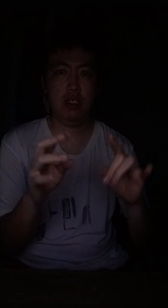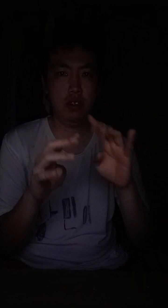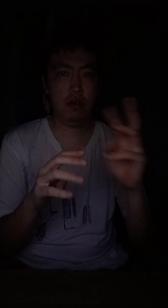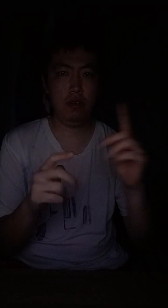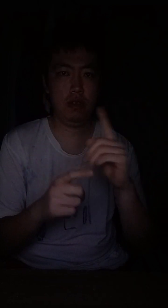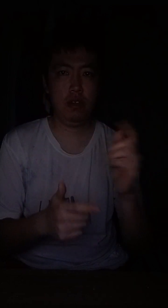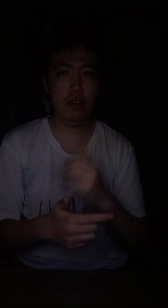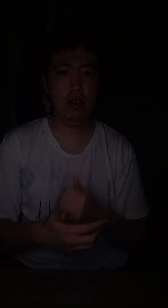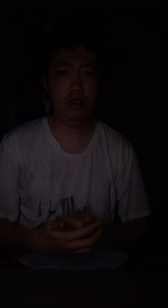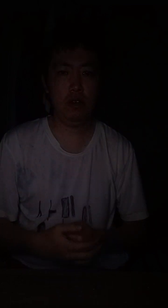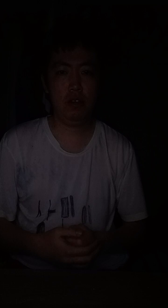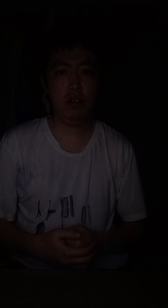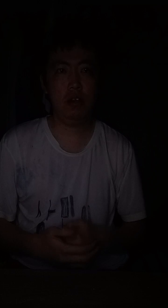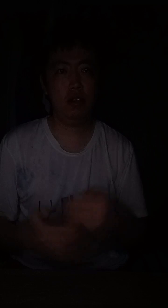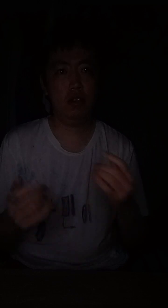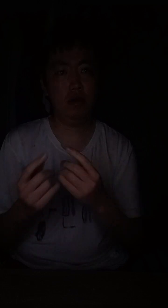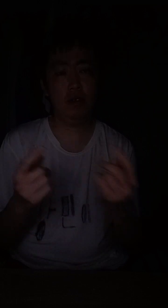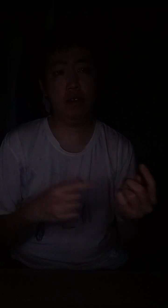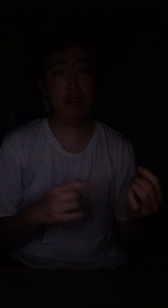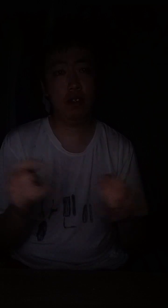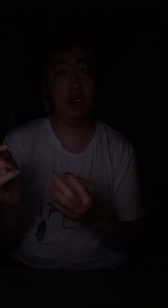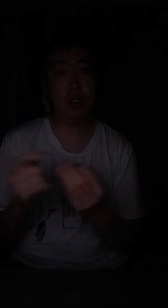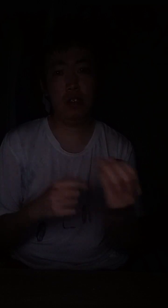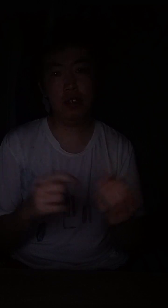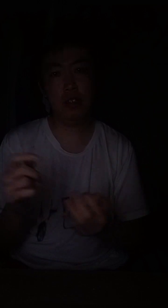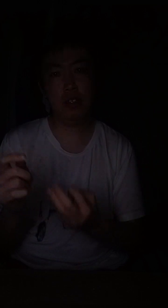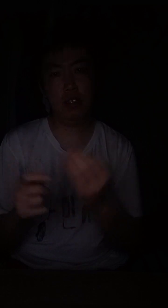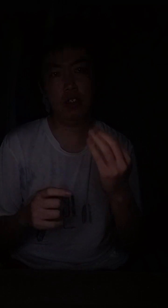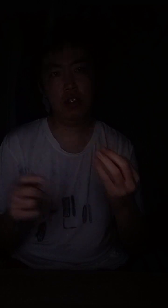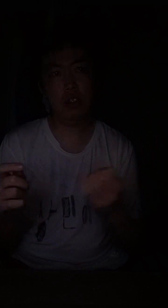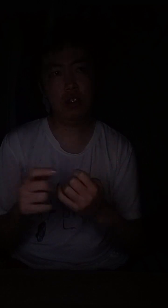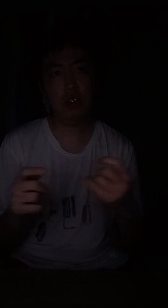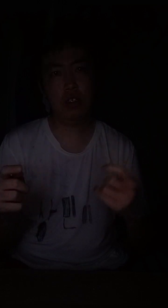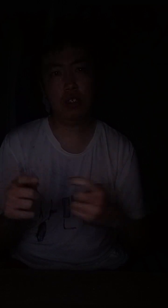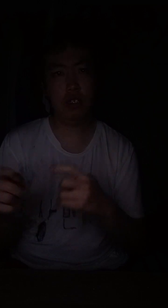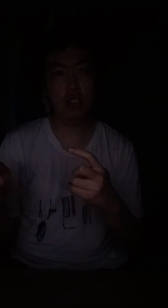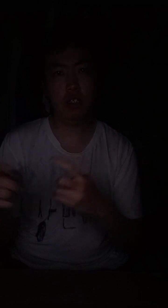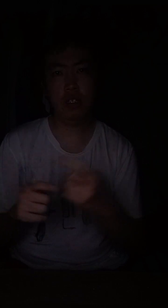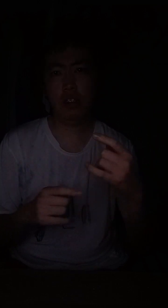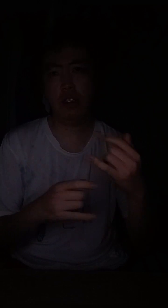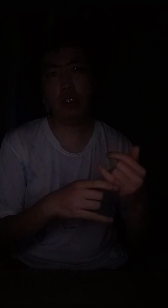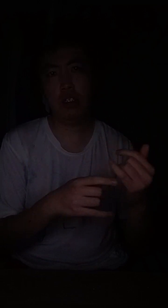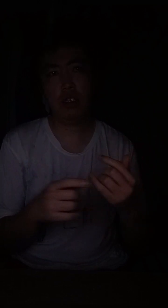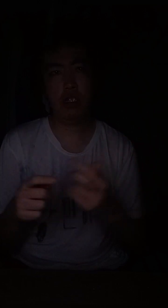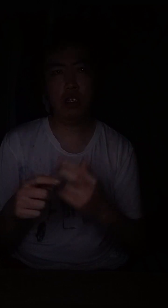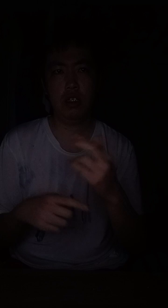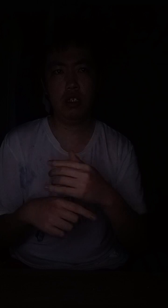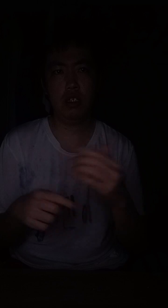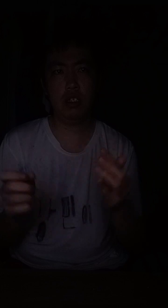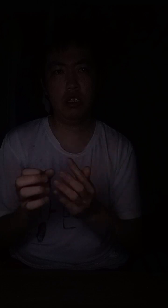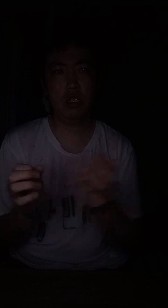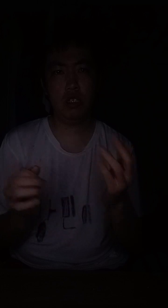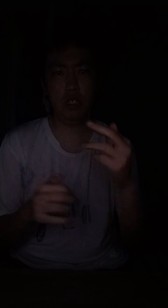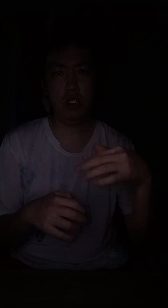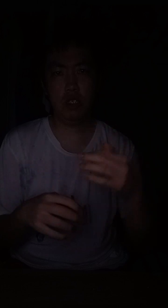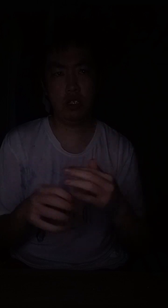31일 MBC, SBS 등 지상파와 종편 4개 방송사는 모두 처음으로 등장한 윤 대통령의 발언